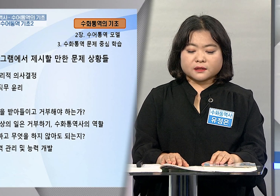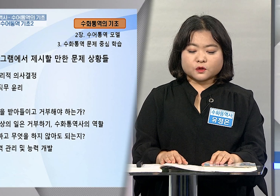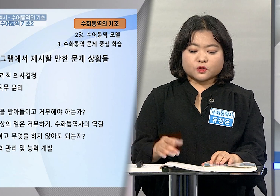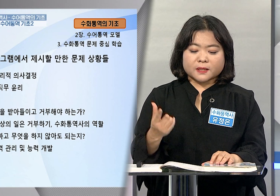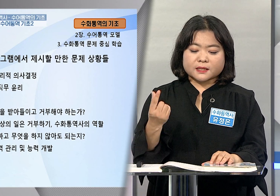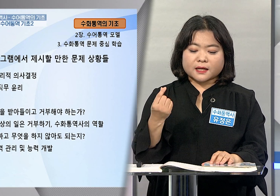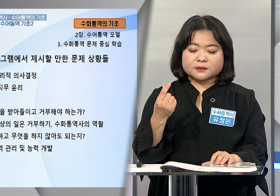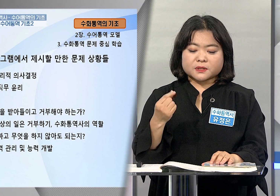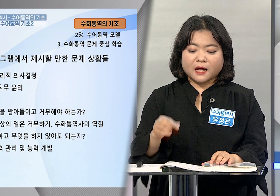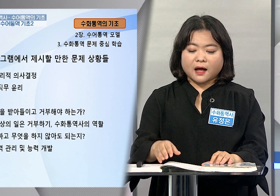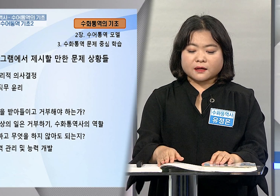이것도 마찬가지입니다.